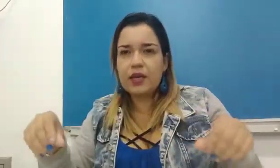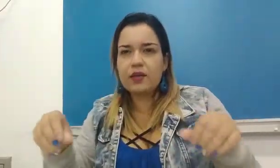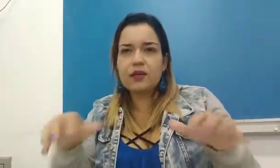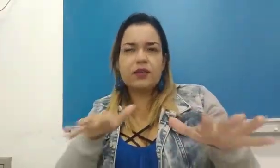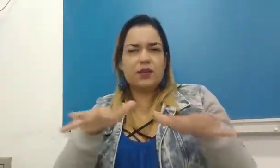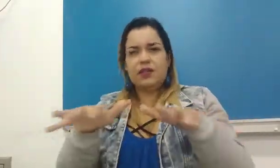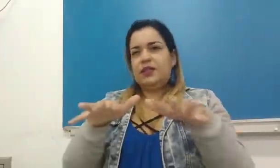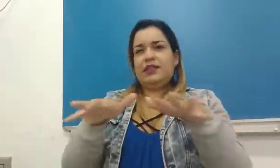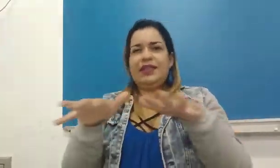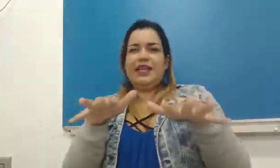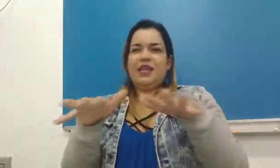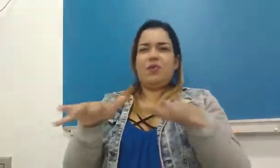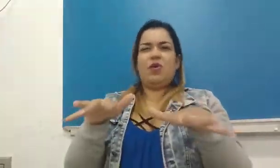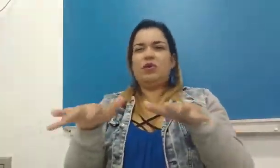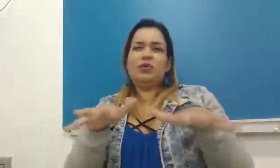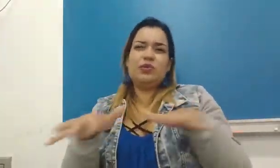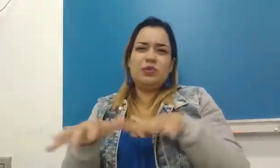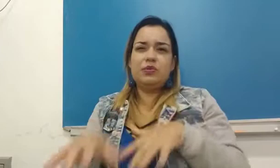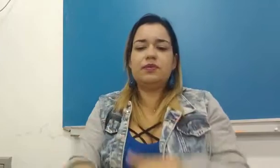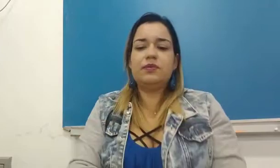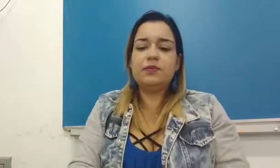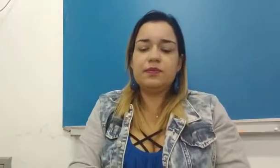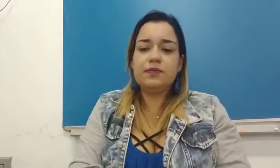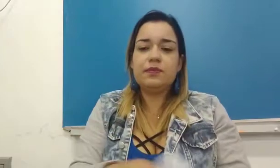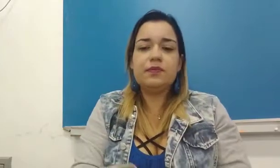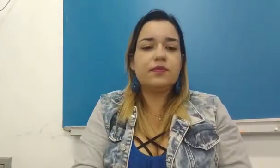areia, terremoto,